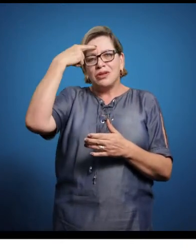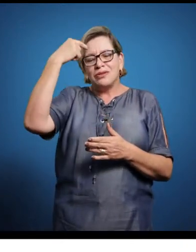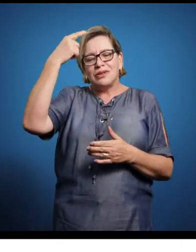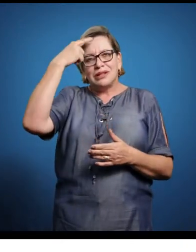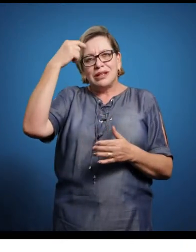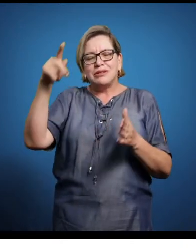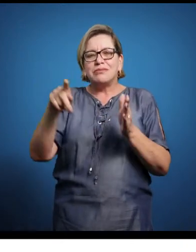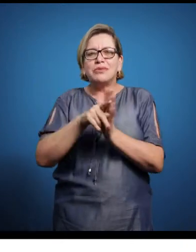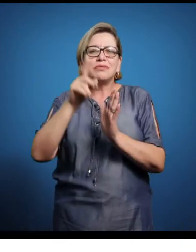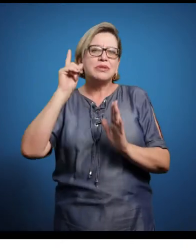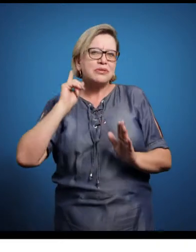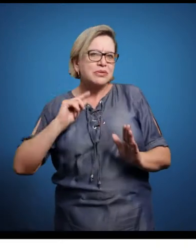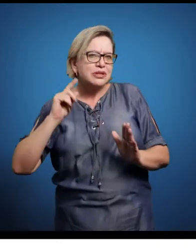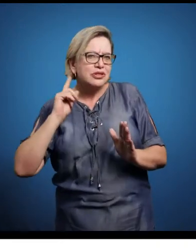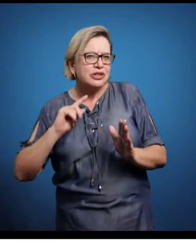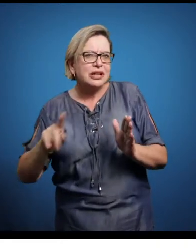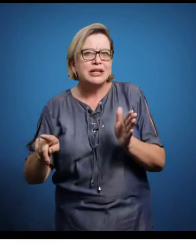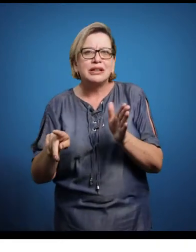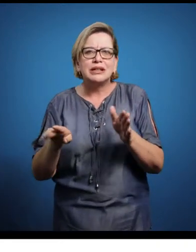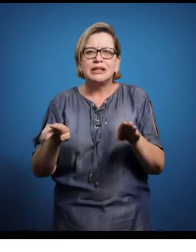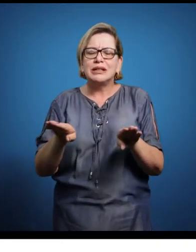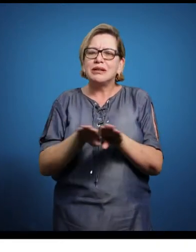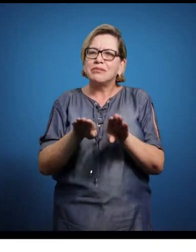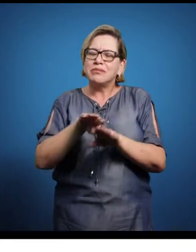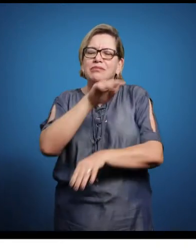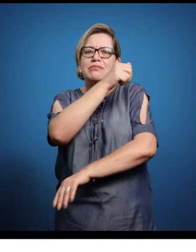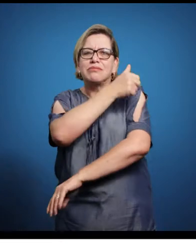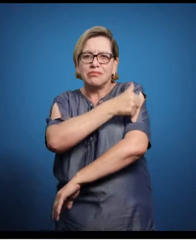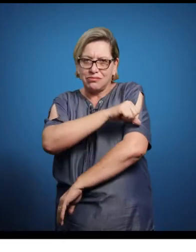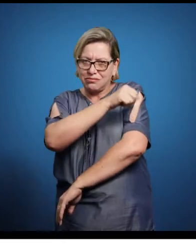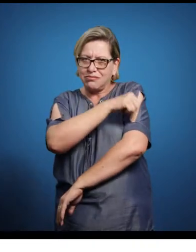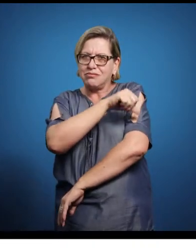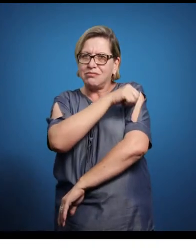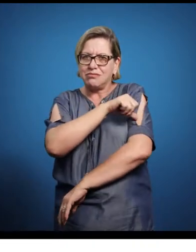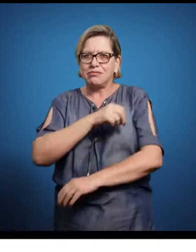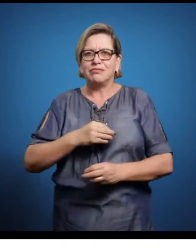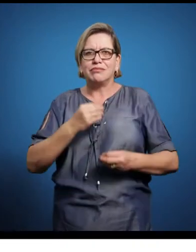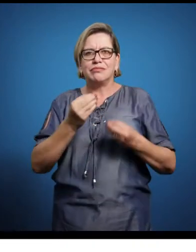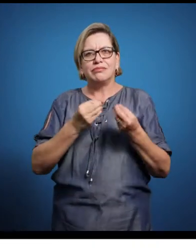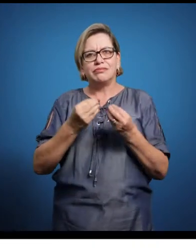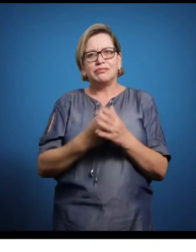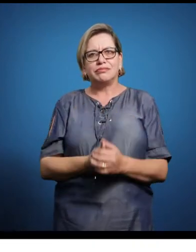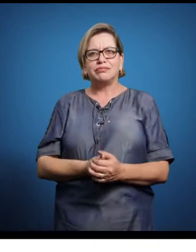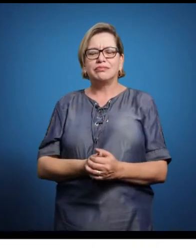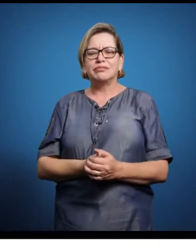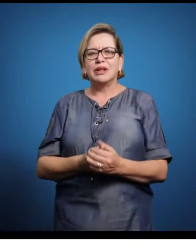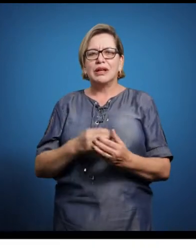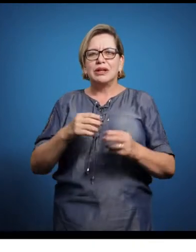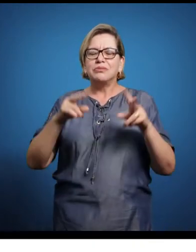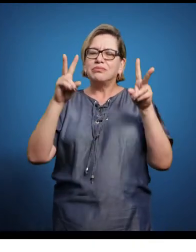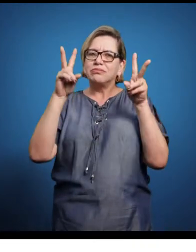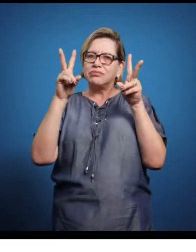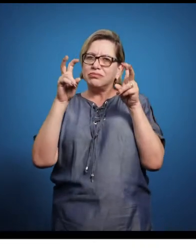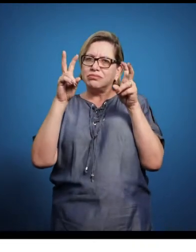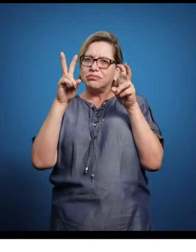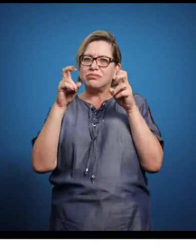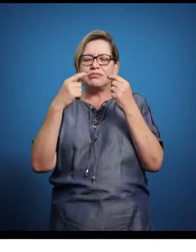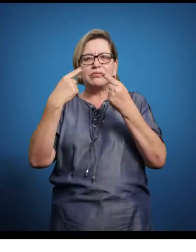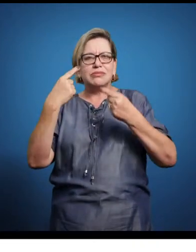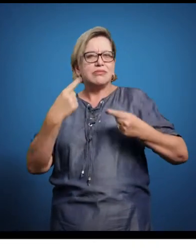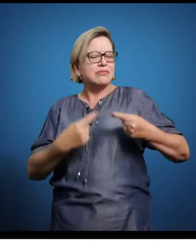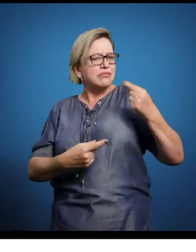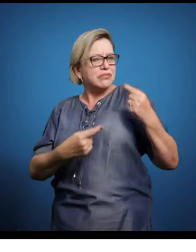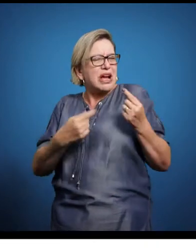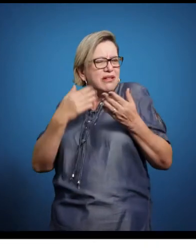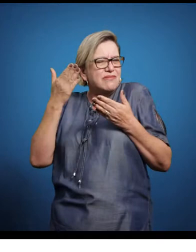do rio de janeiro o instituto de pesquisa do rio de janeiro é é a temática inicial era